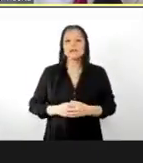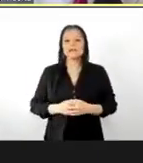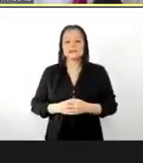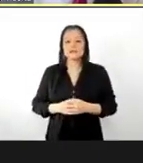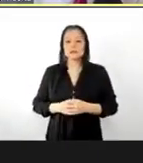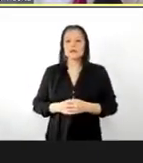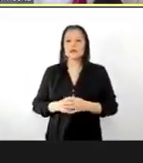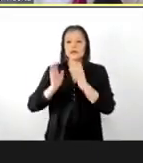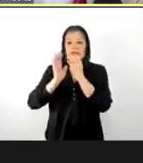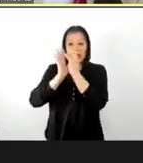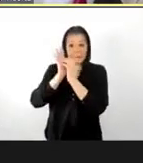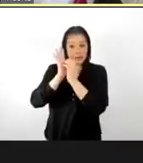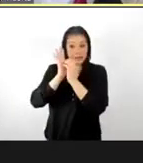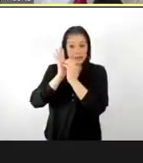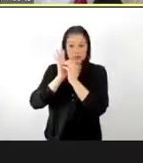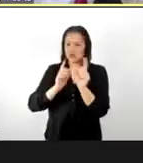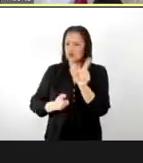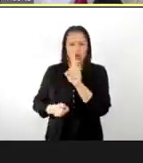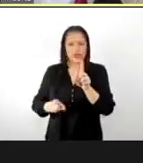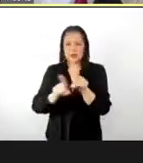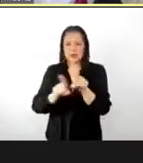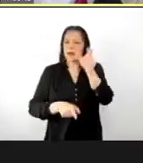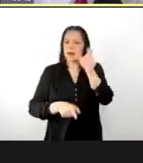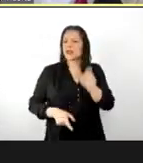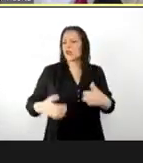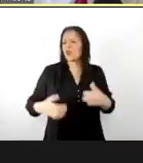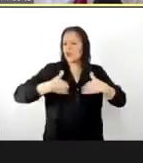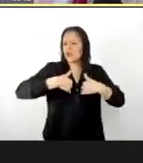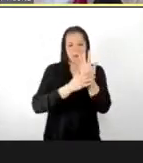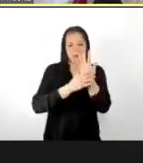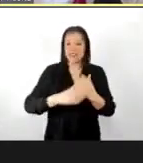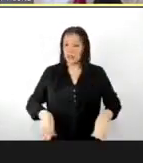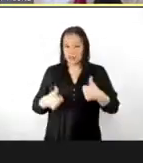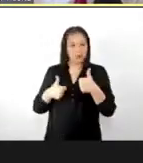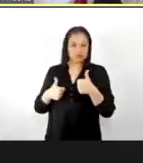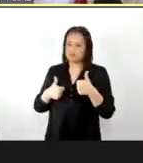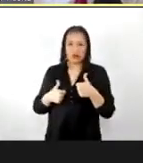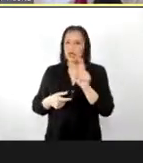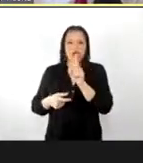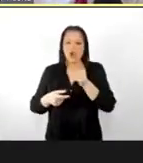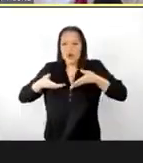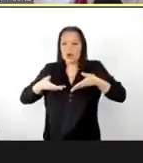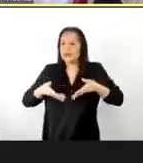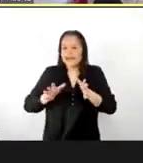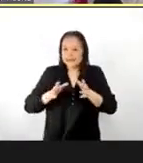virus no es un ser vivo, no nace, no